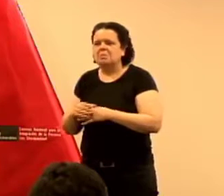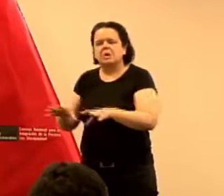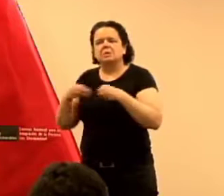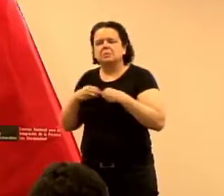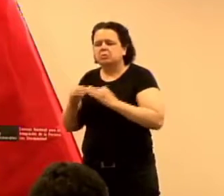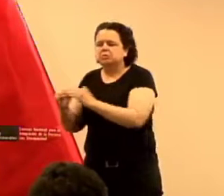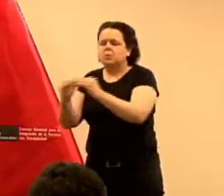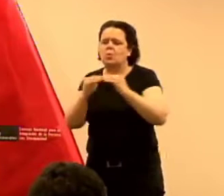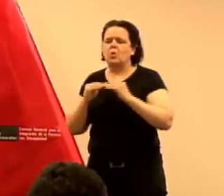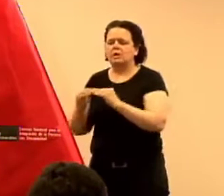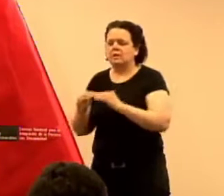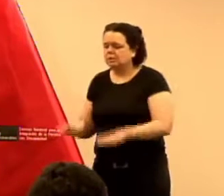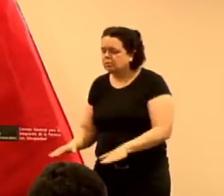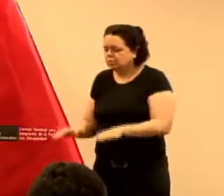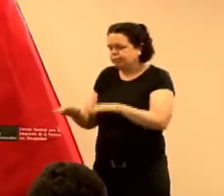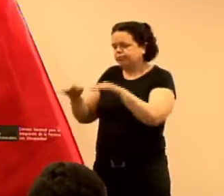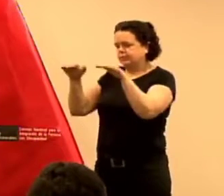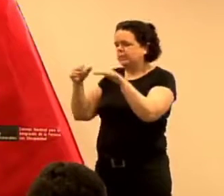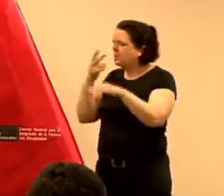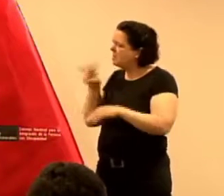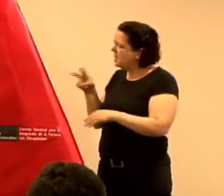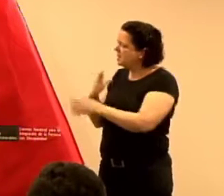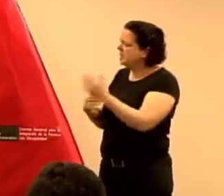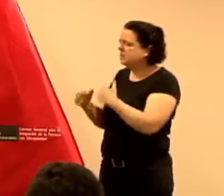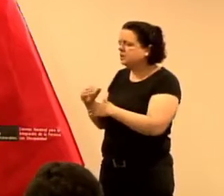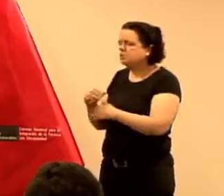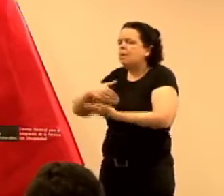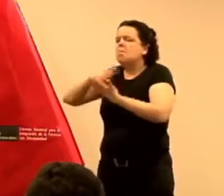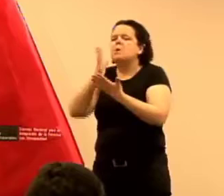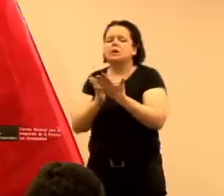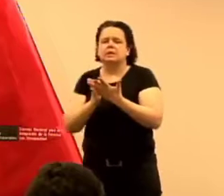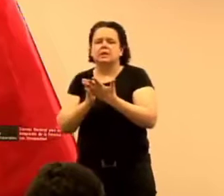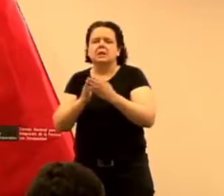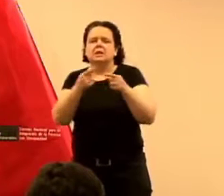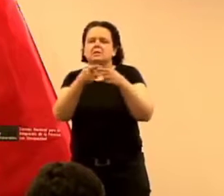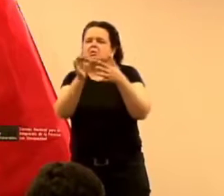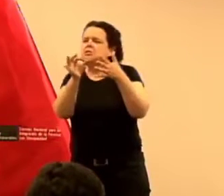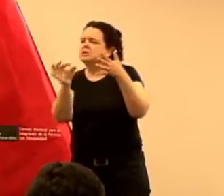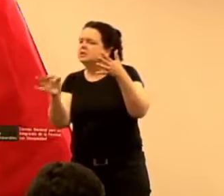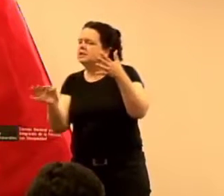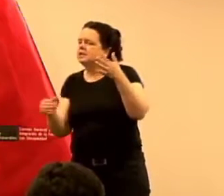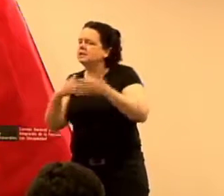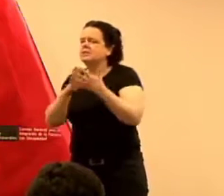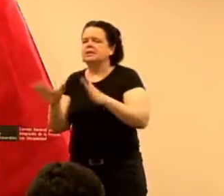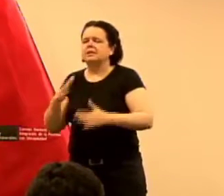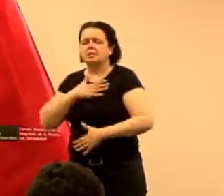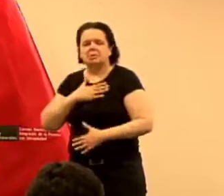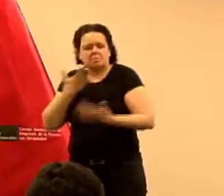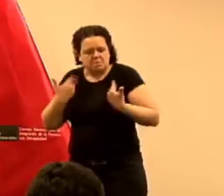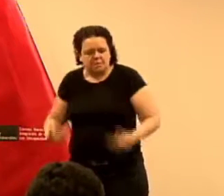y al crecer mirando a la discapacidad como un aspecto normal de la diversidad humana, contribuye